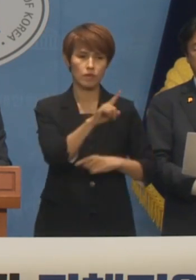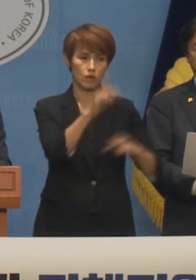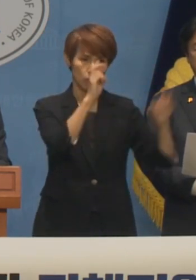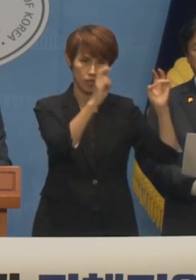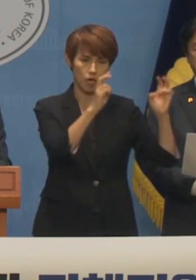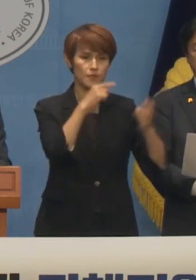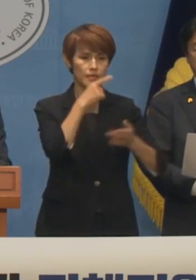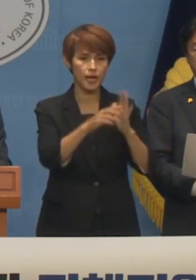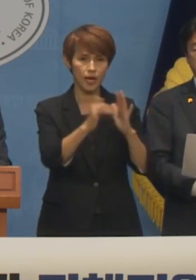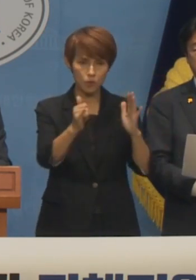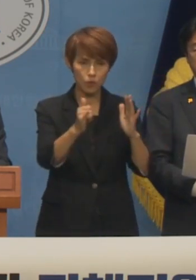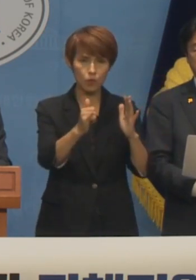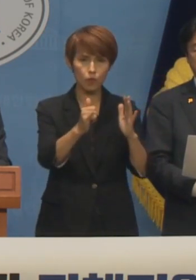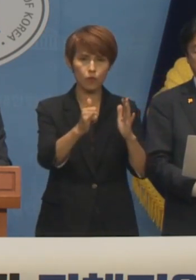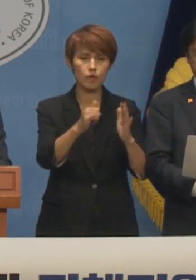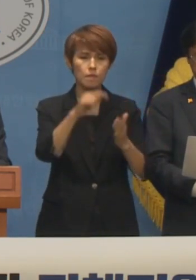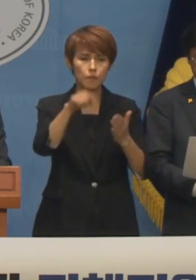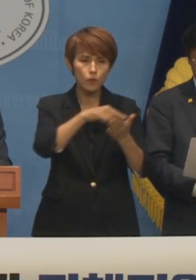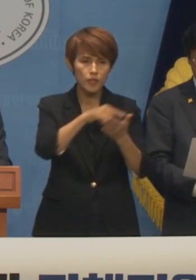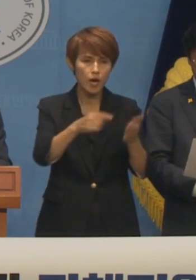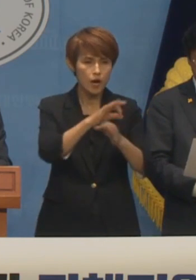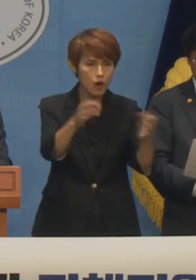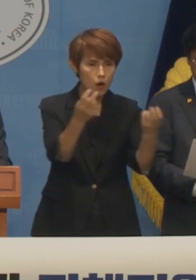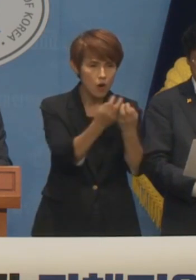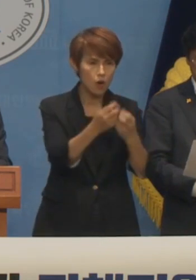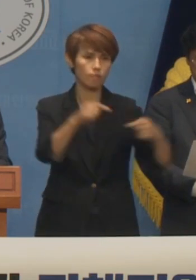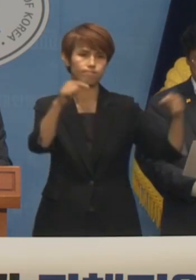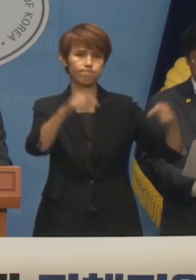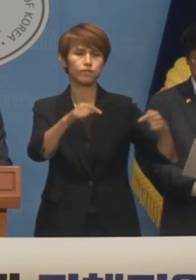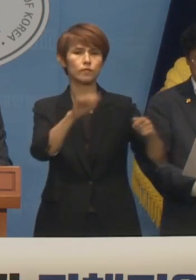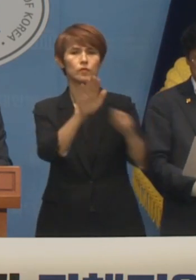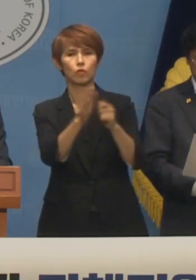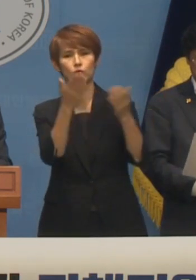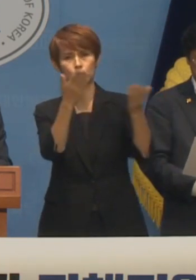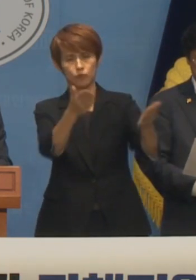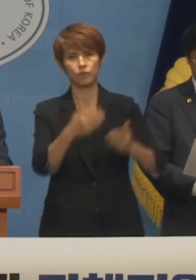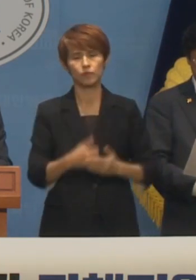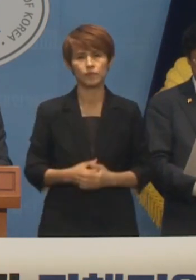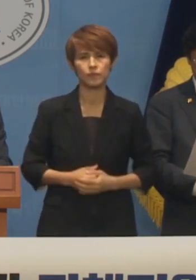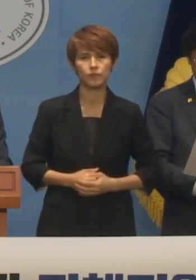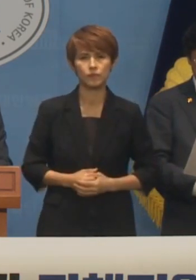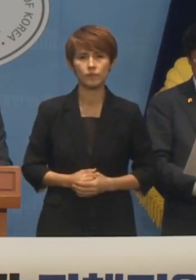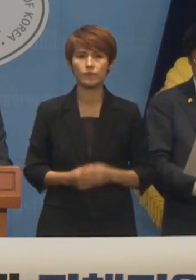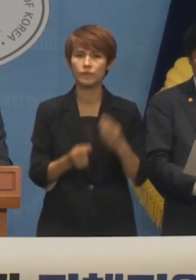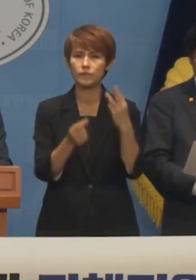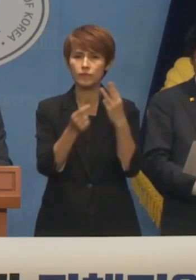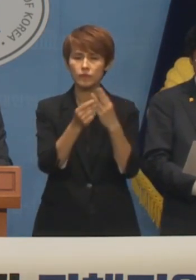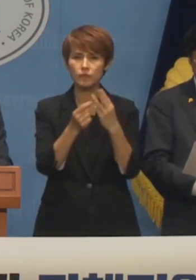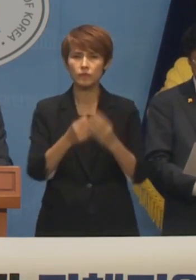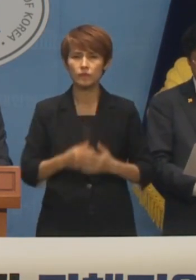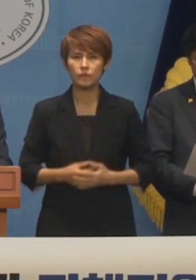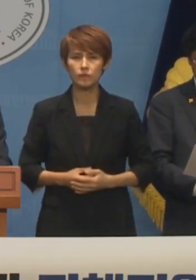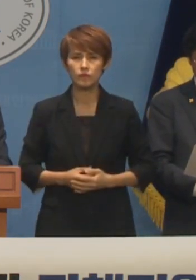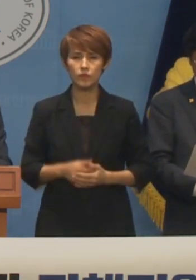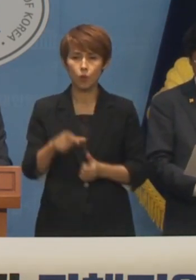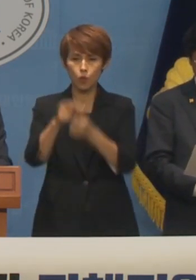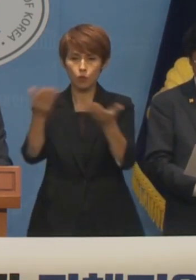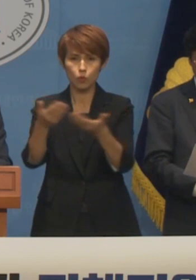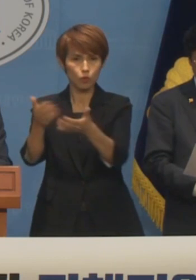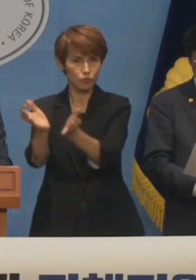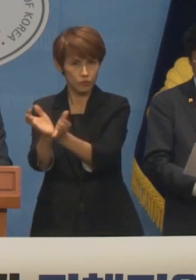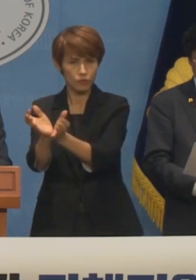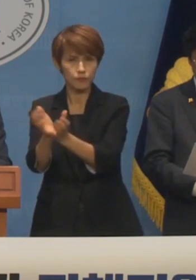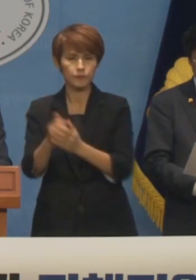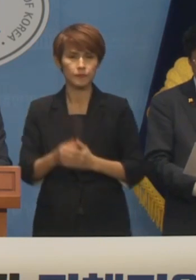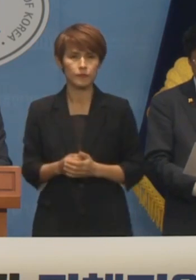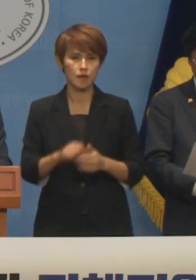피해가족협의회와의 보상협의를 위한 교섭을 적극 지원하고 촉진해야 한다. 셋째, 고용노동부는